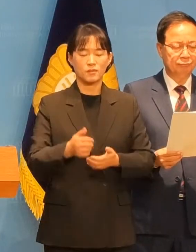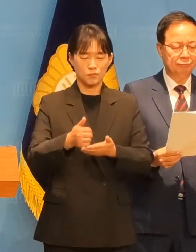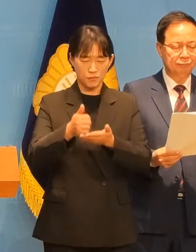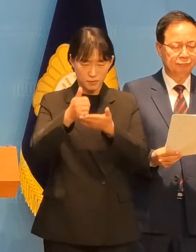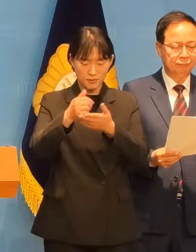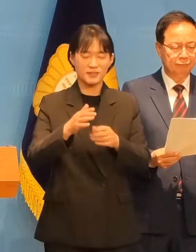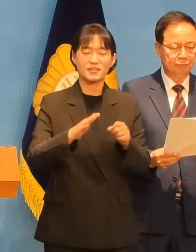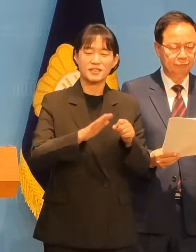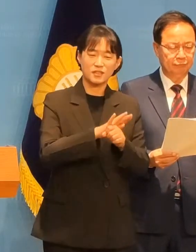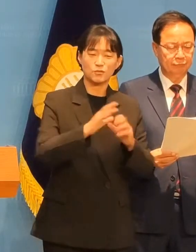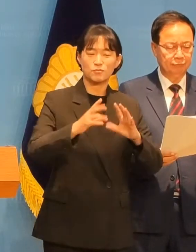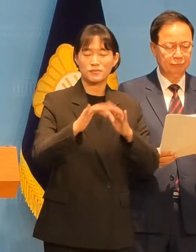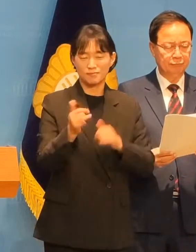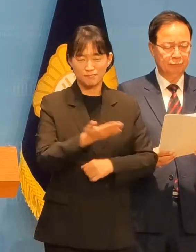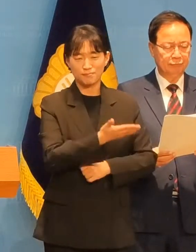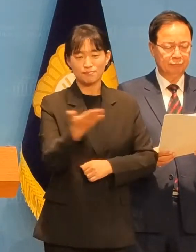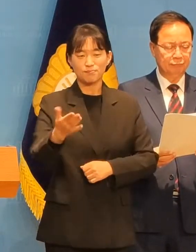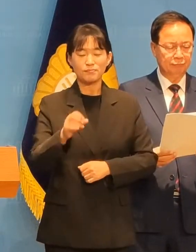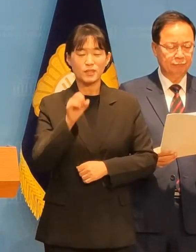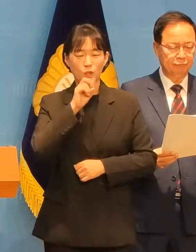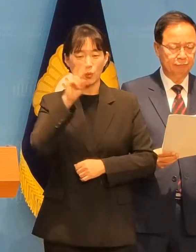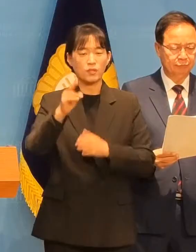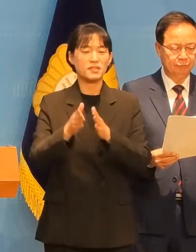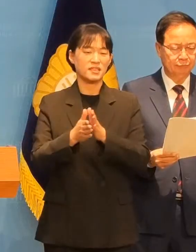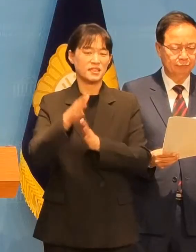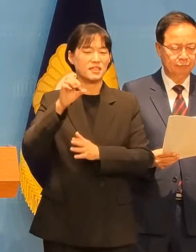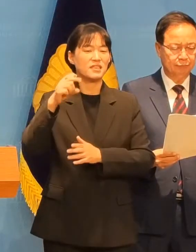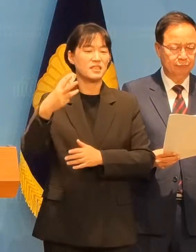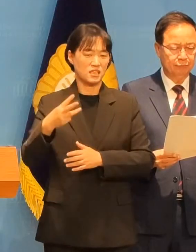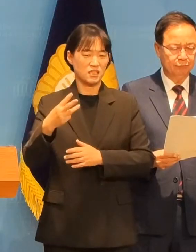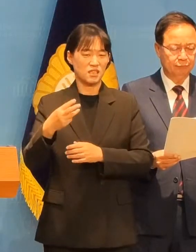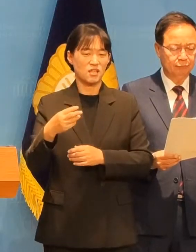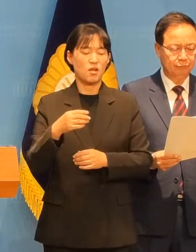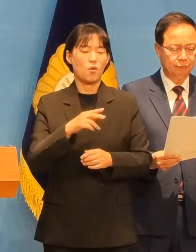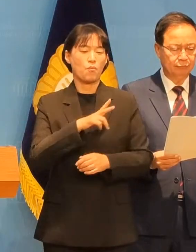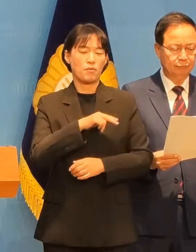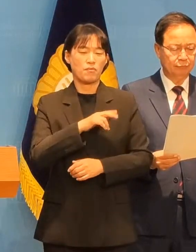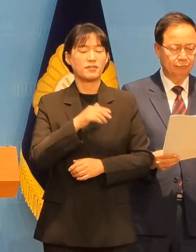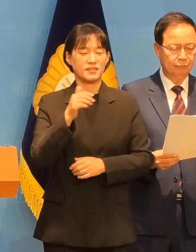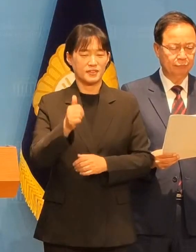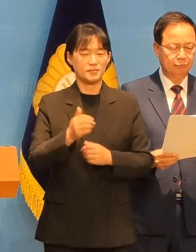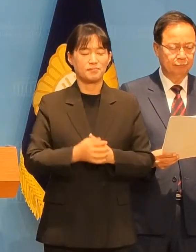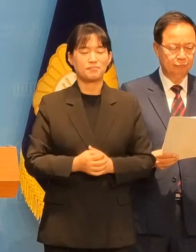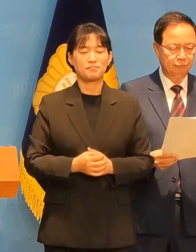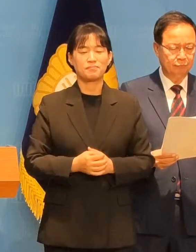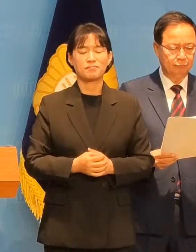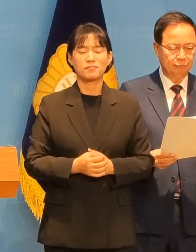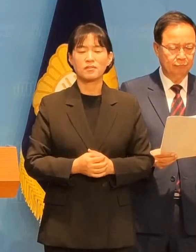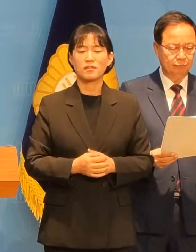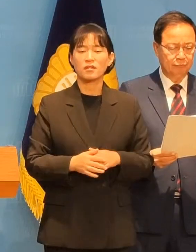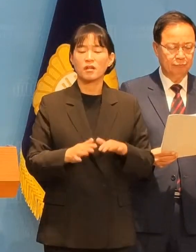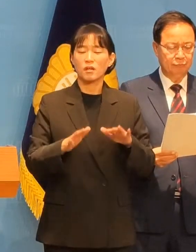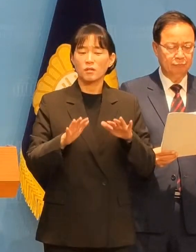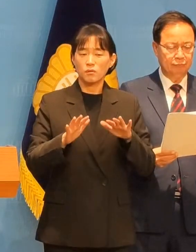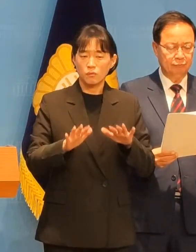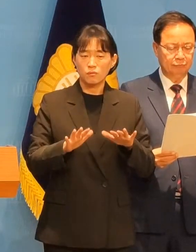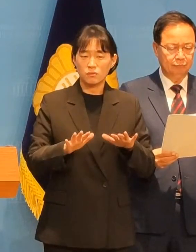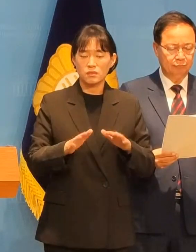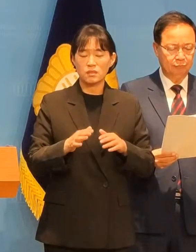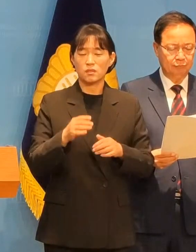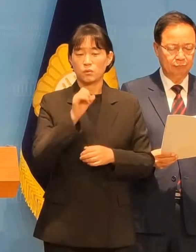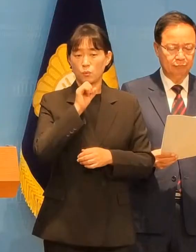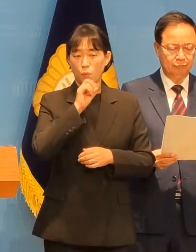존경하고 사랑하는 국민 여러분, 용인시 을 당협위원장 최진웅입니다. 저희 용인시